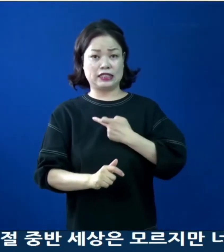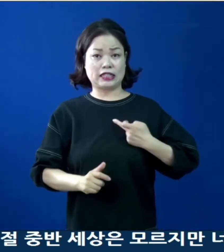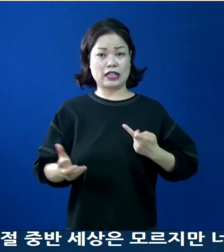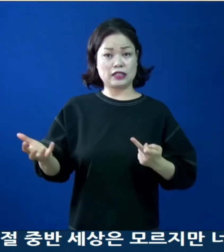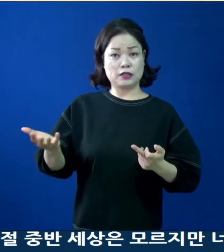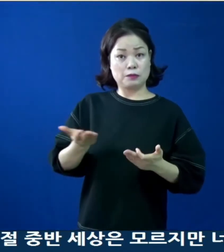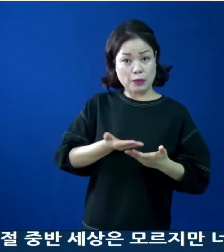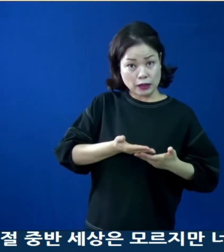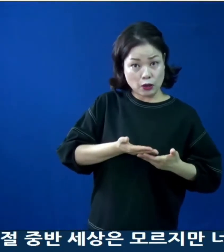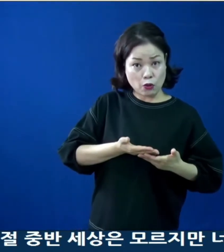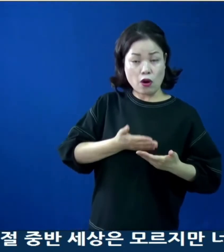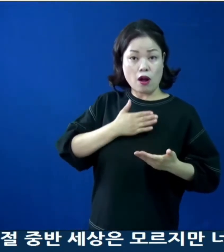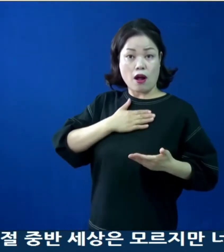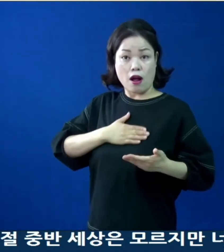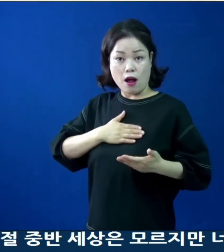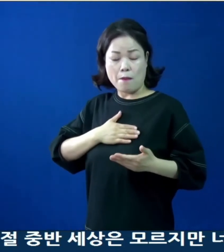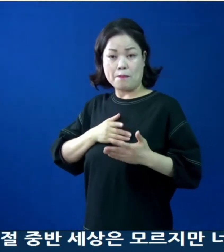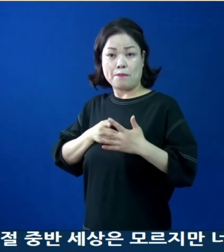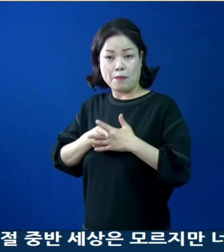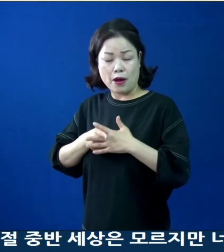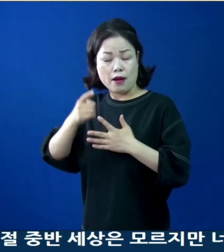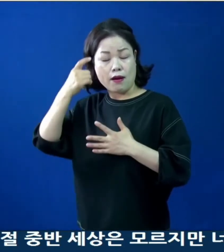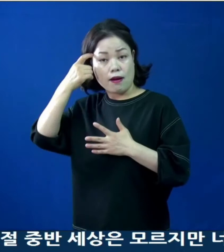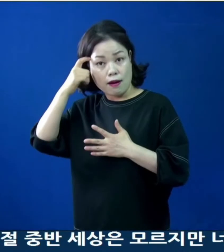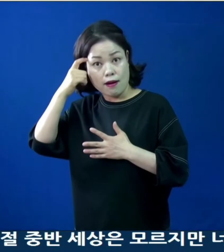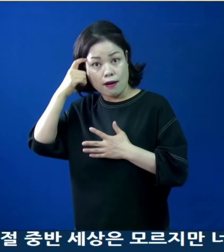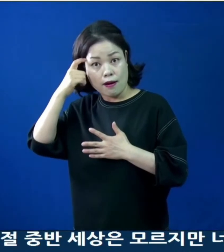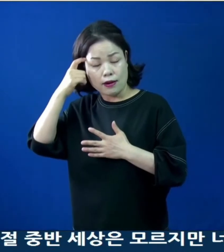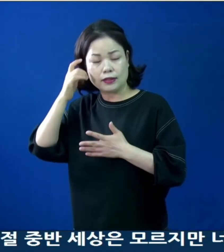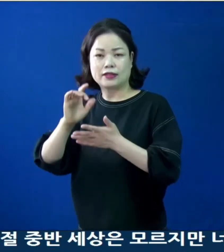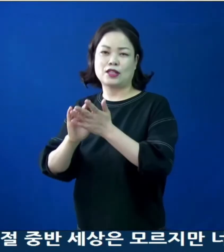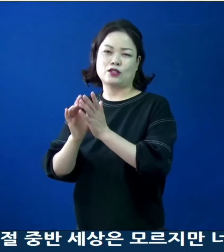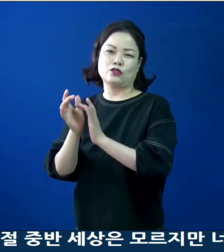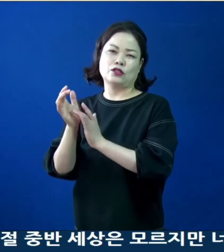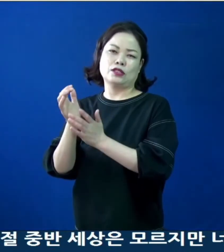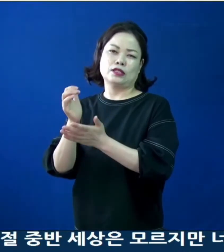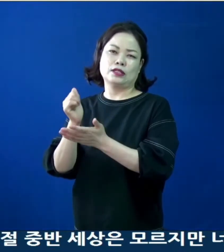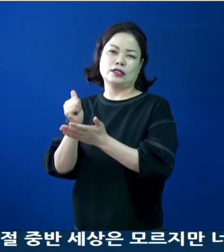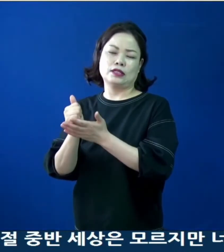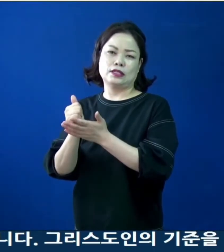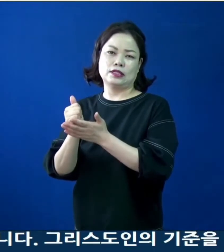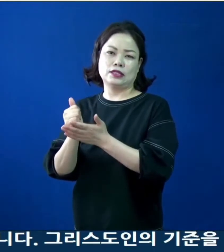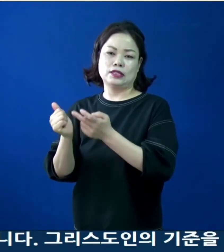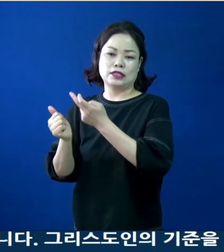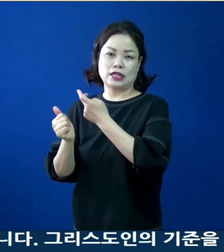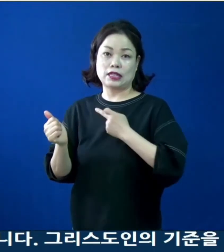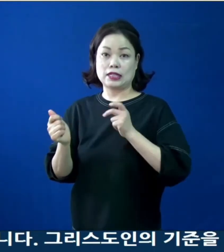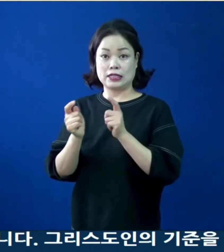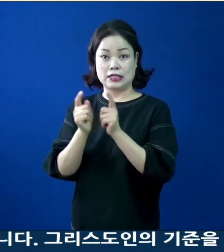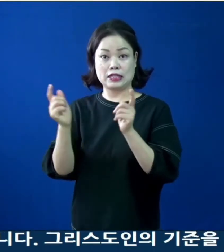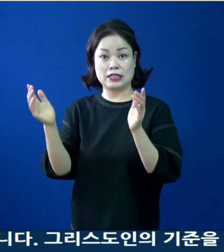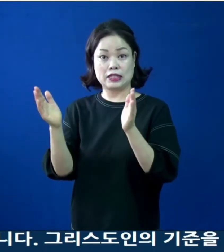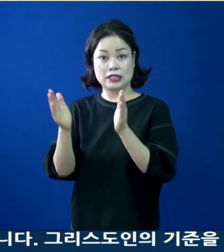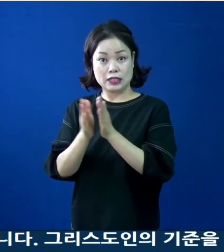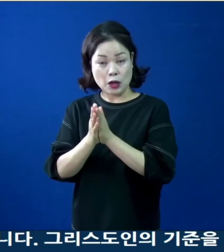받았고 너희는 그것을 알 수 있다, 인식할 수 있다라고 예수님께서 제자들에게 직접 말씀해 주고 계십니다. 그럼 어떻게